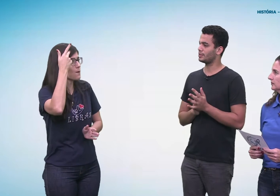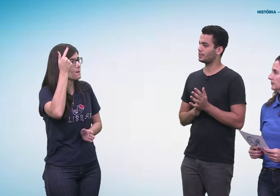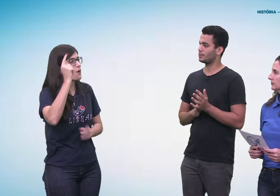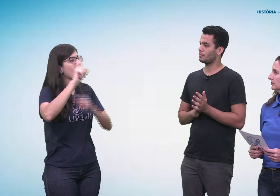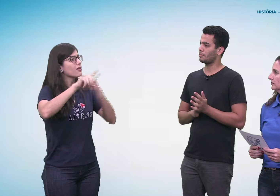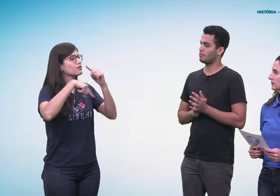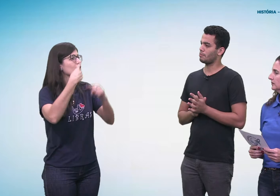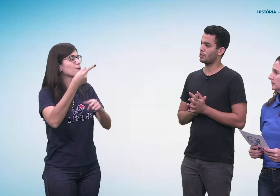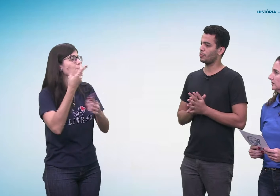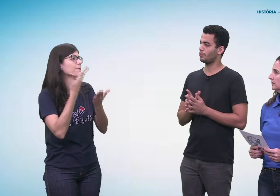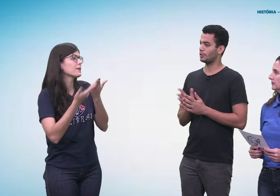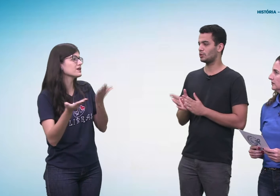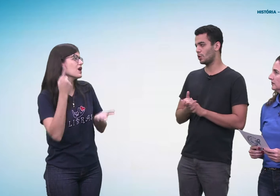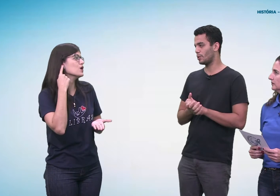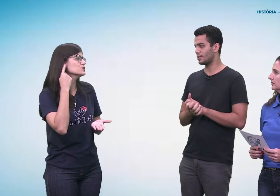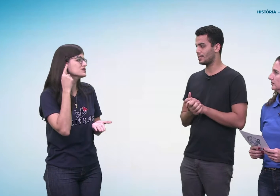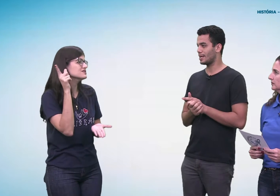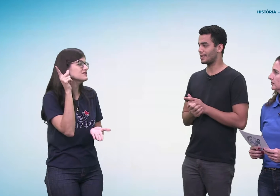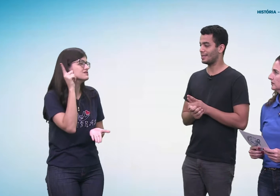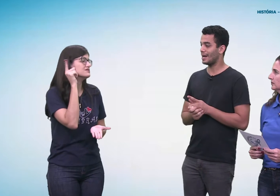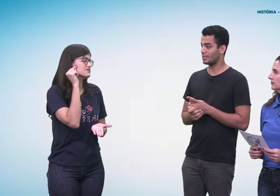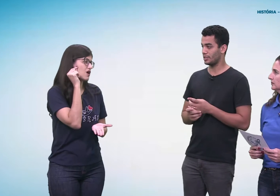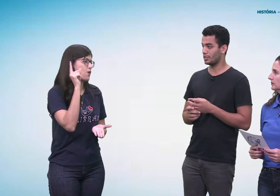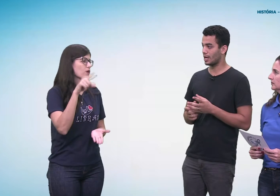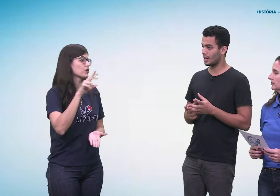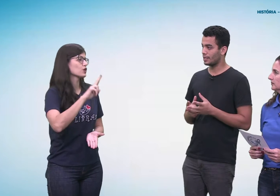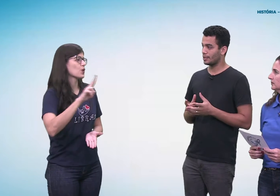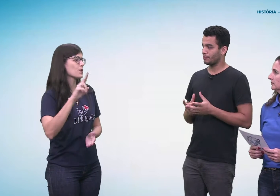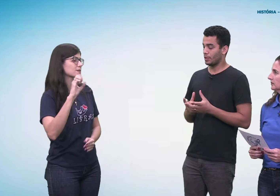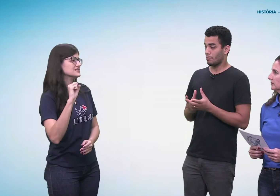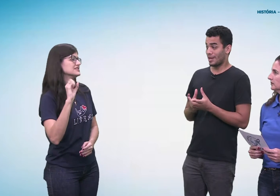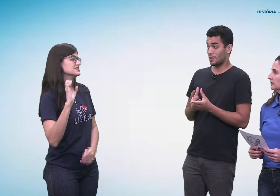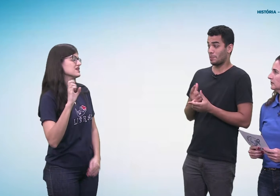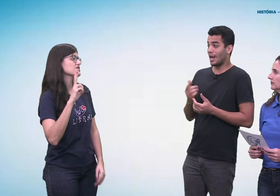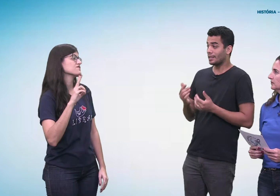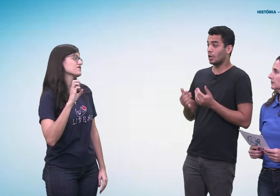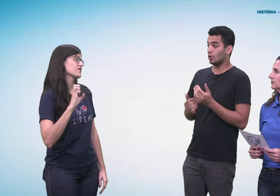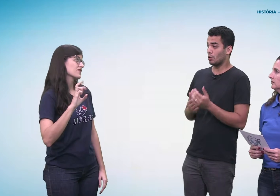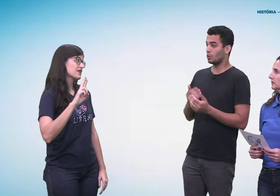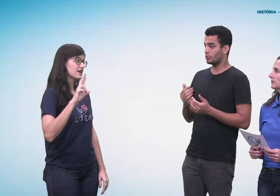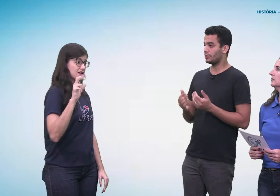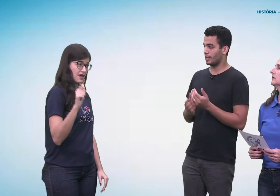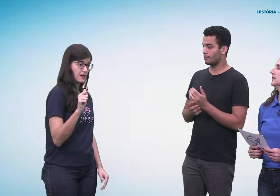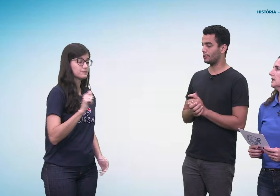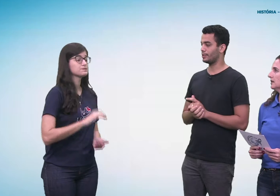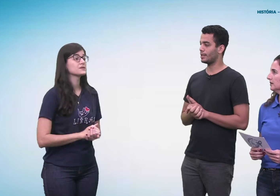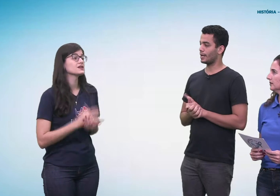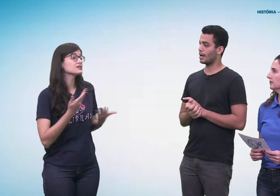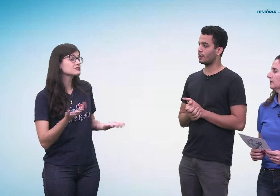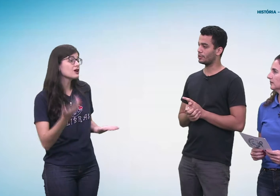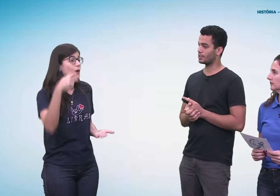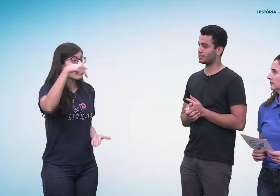2,3 mil pessoas que nascem já, mas perdem ao longo do tempo, né, a